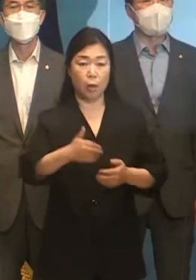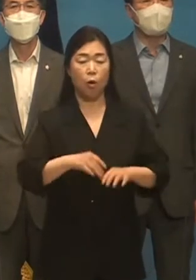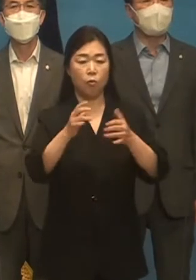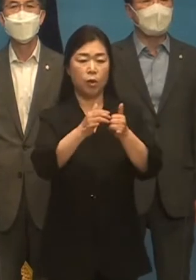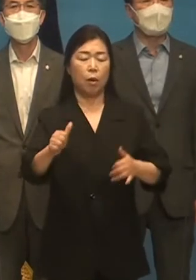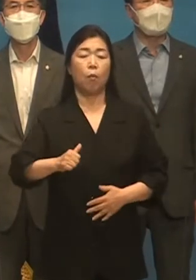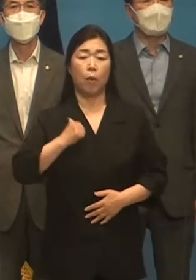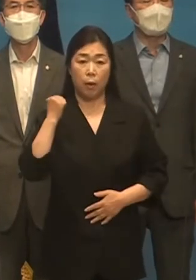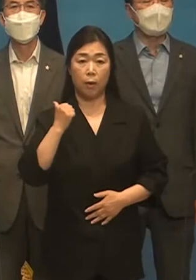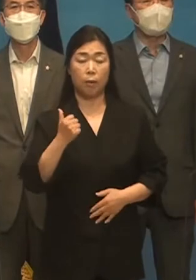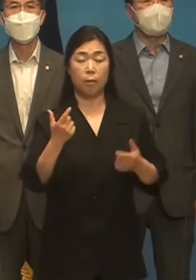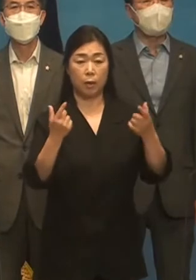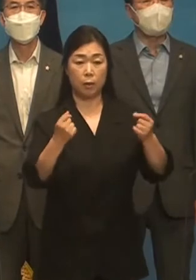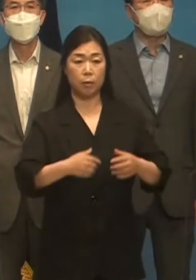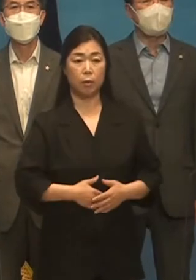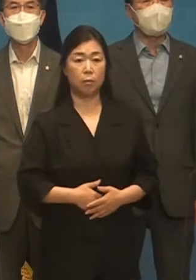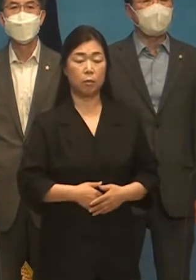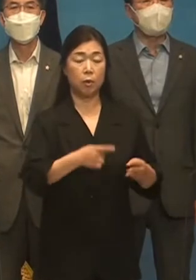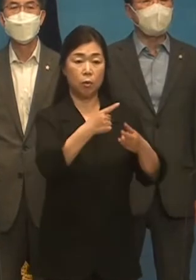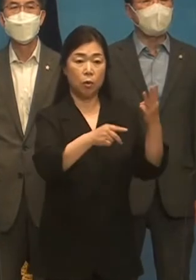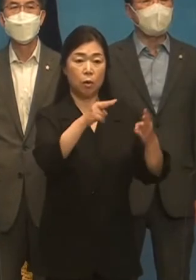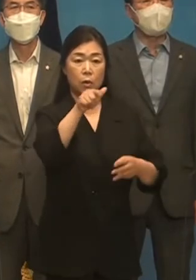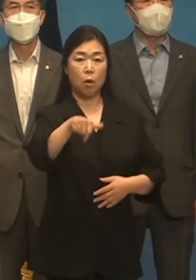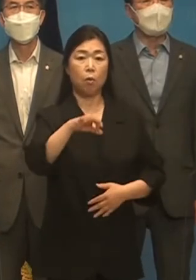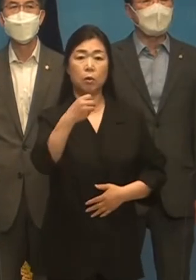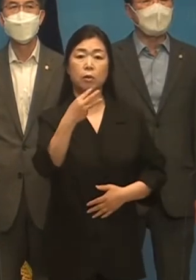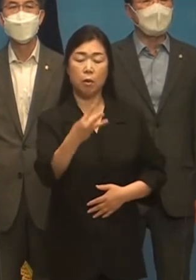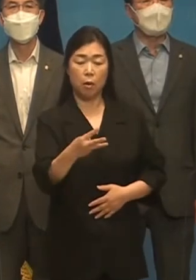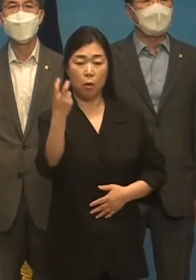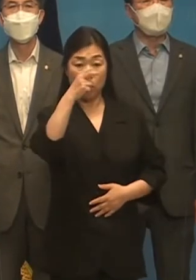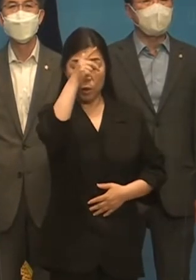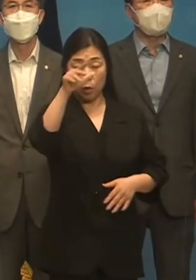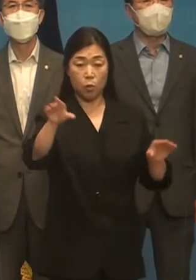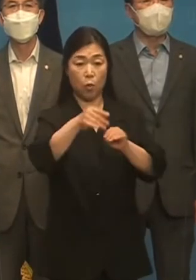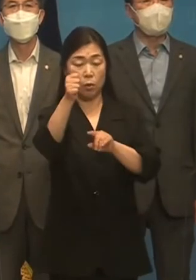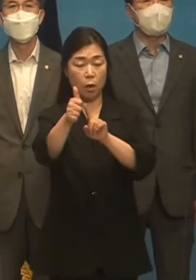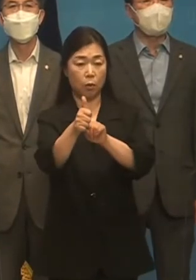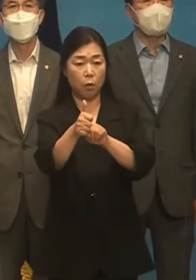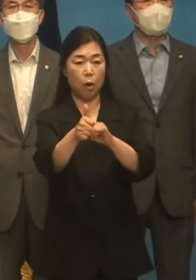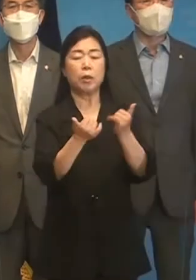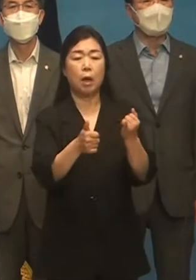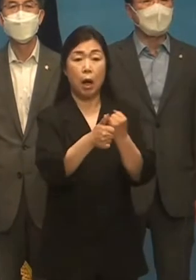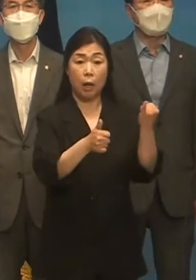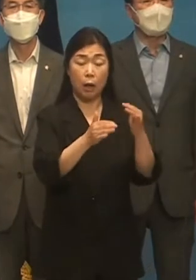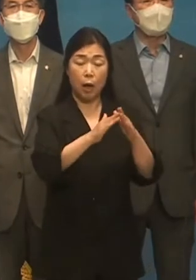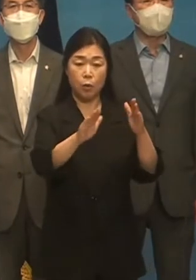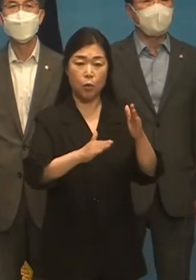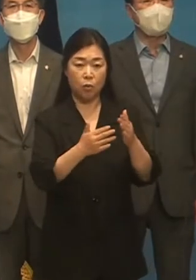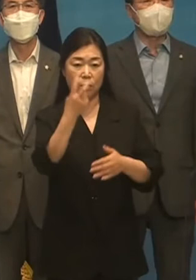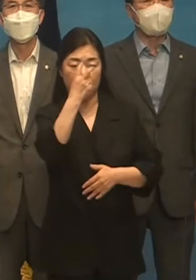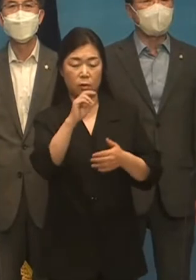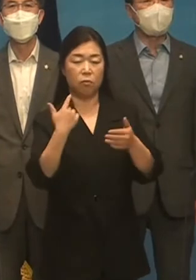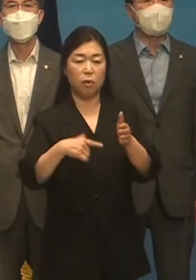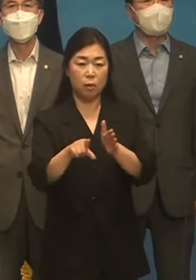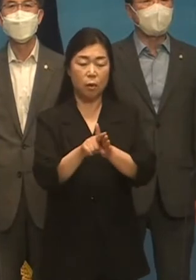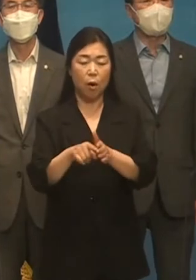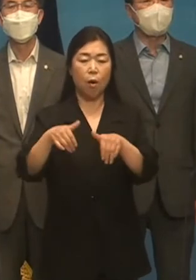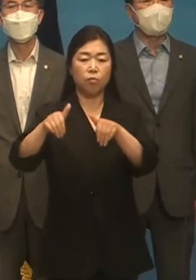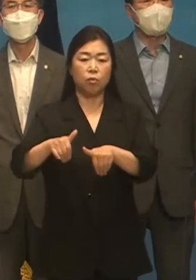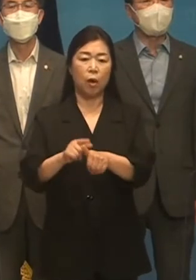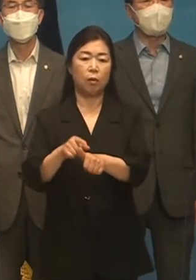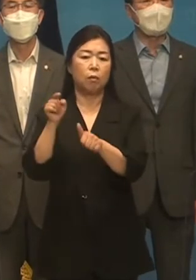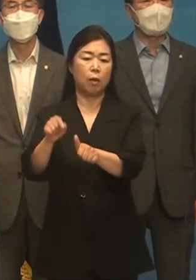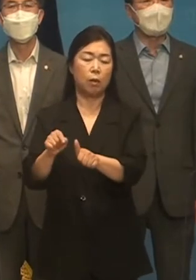국민들이 분노하였습니다. 윤석열 전 검찰총장이 자신과 가족을 지키기 위해서 부활을 통해